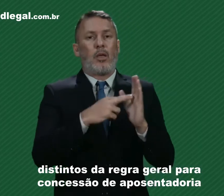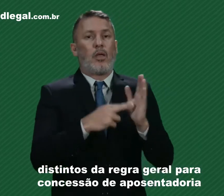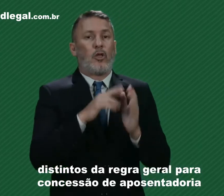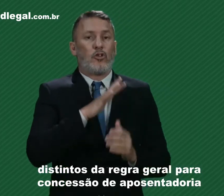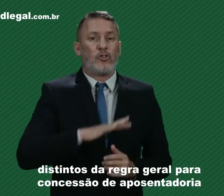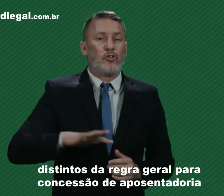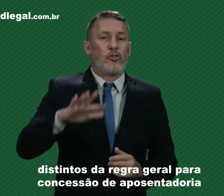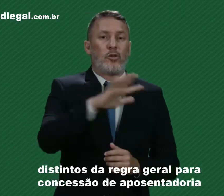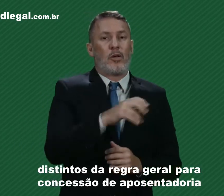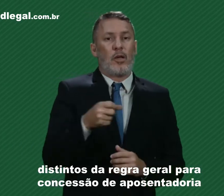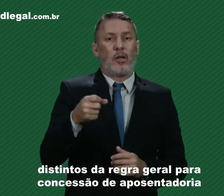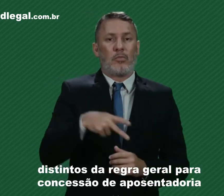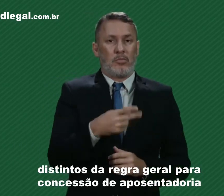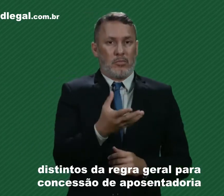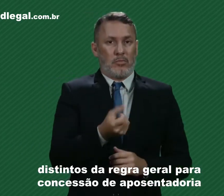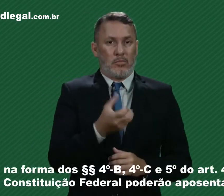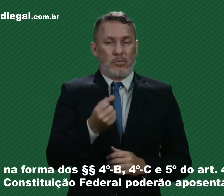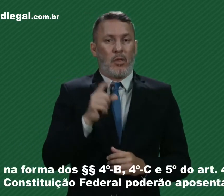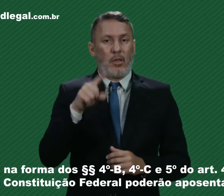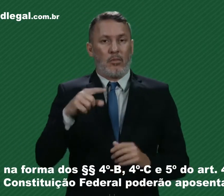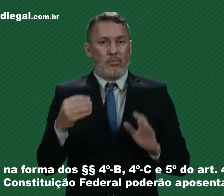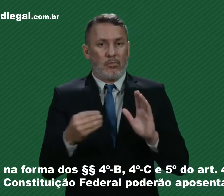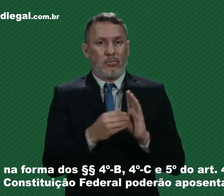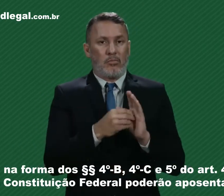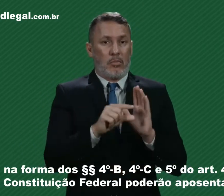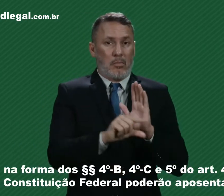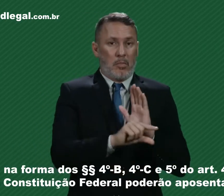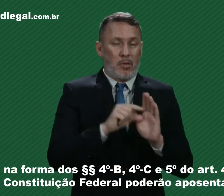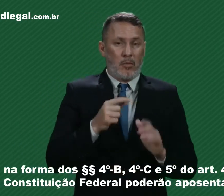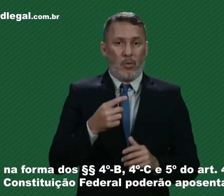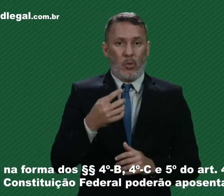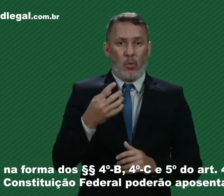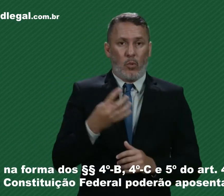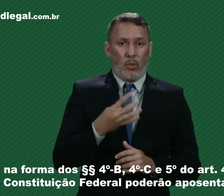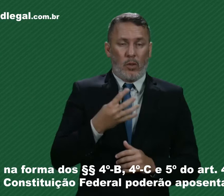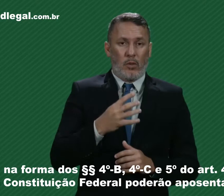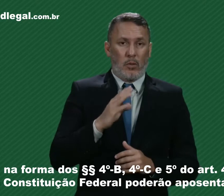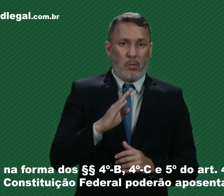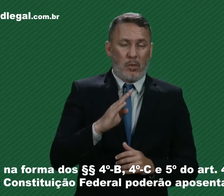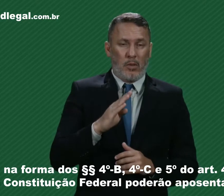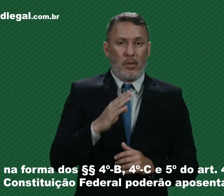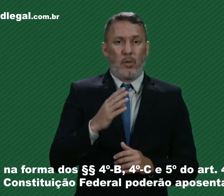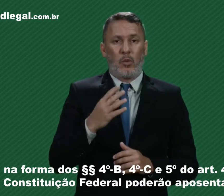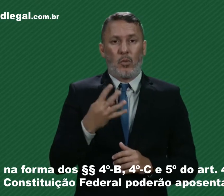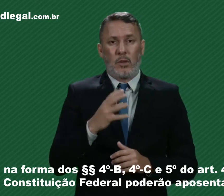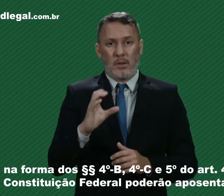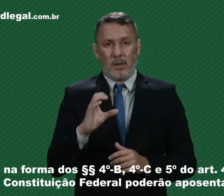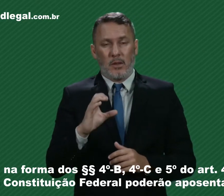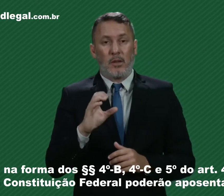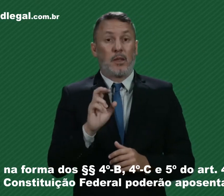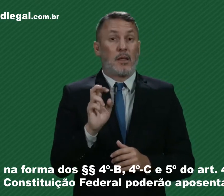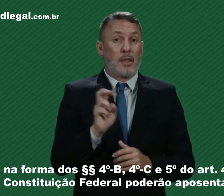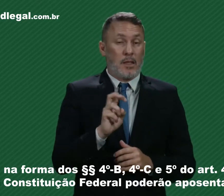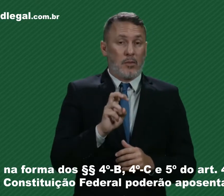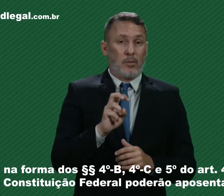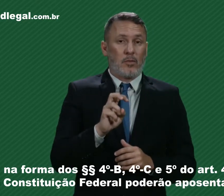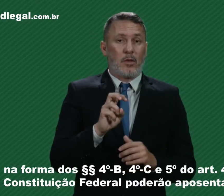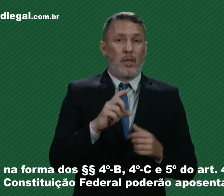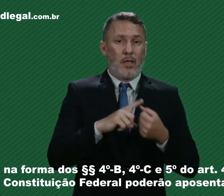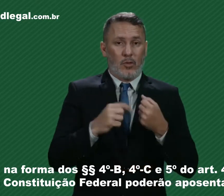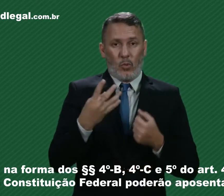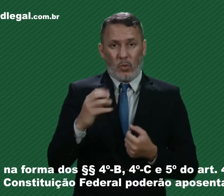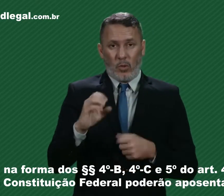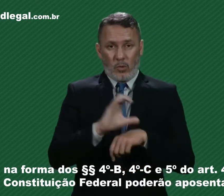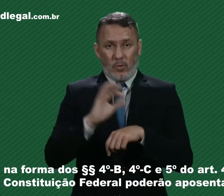regra geral para a concessão de aposentadoria na forma dos parágrafos 4º-B, 4º-C e 5º do artigo 40